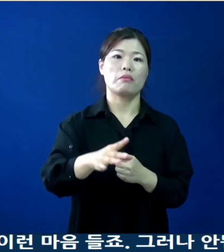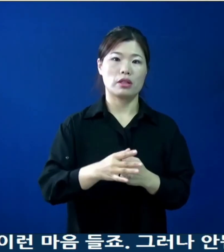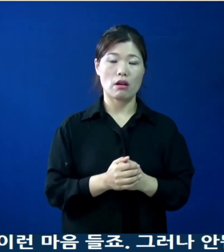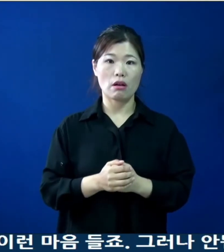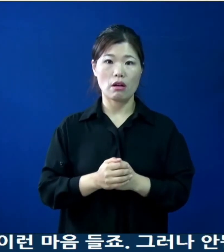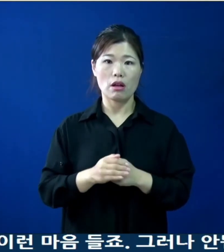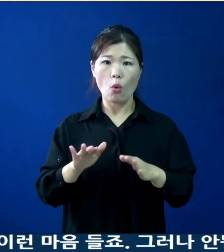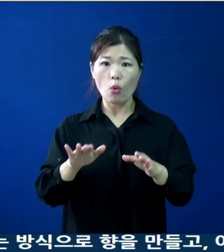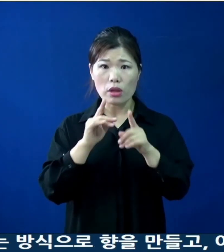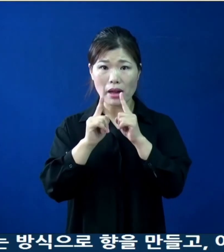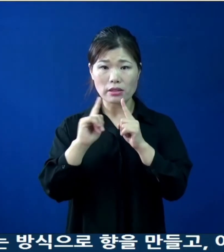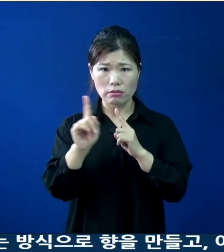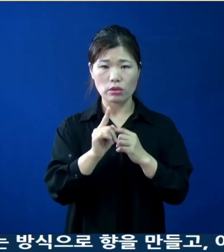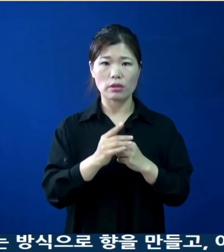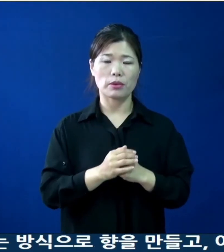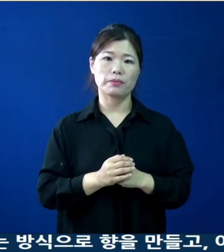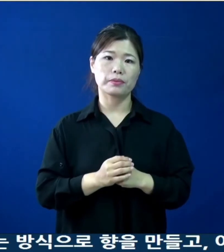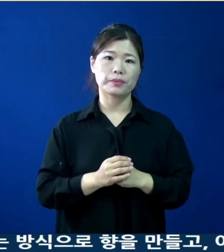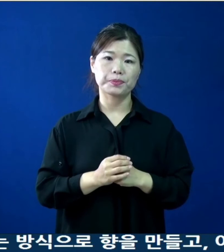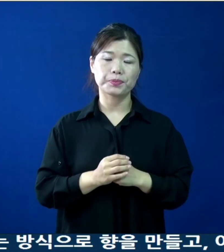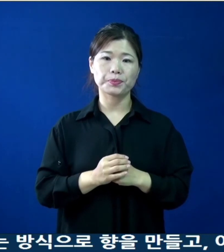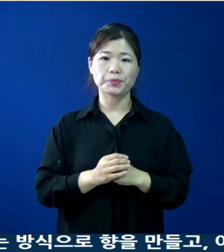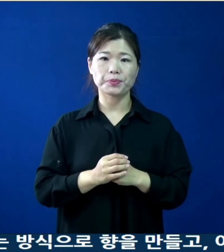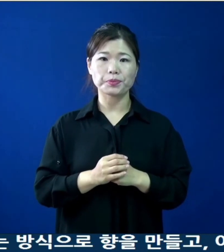하는 바는 무엇이냐면